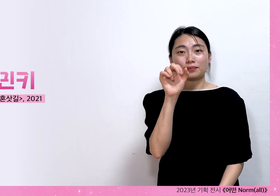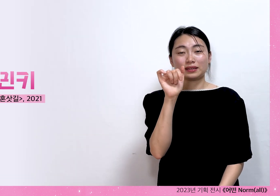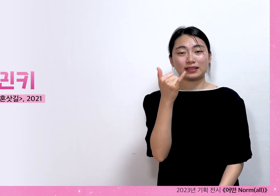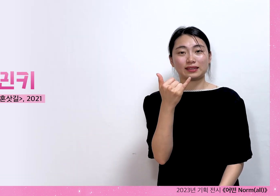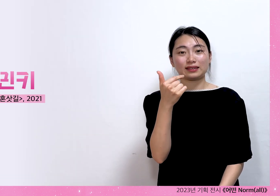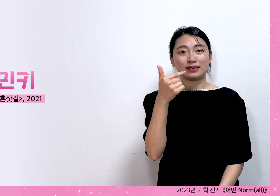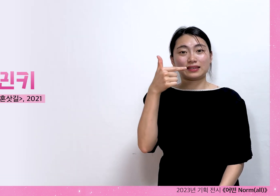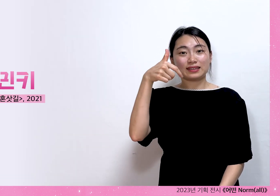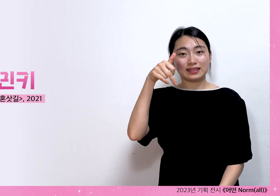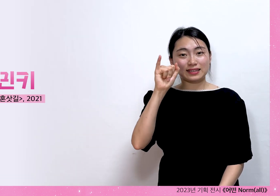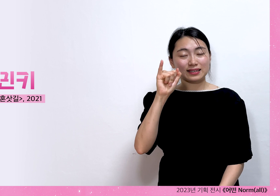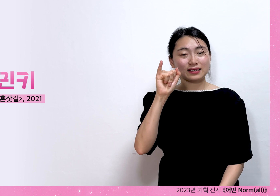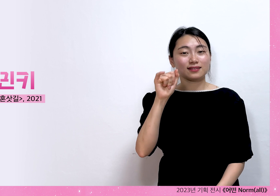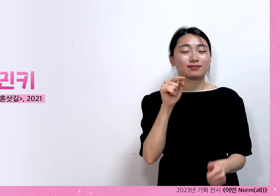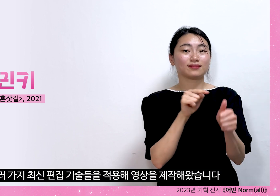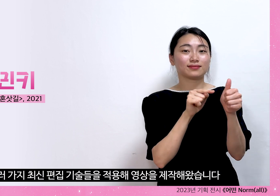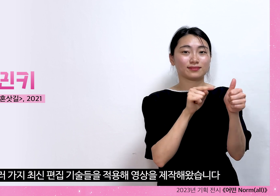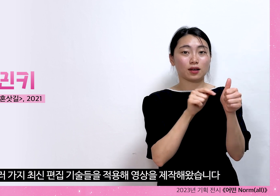홍민키.